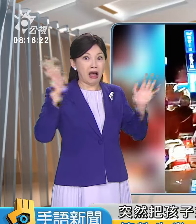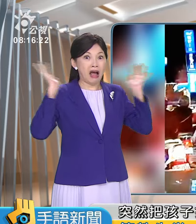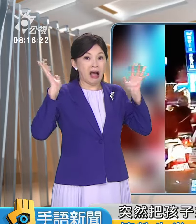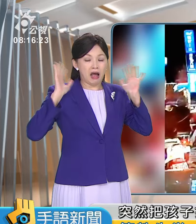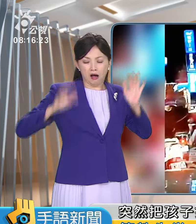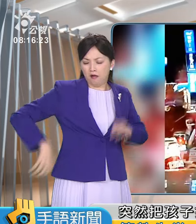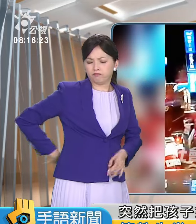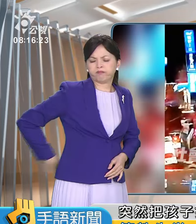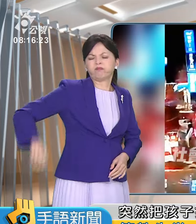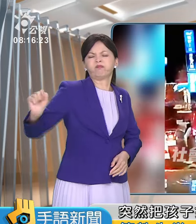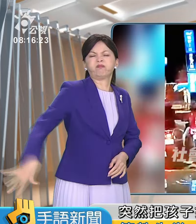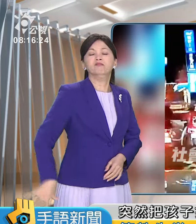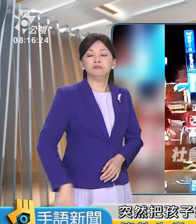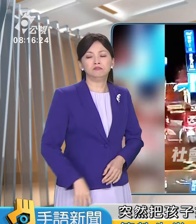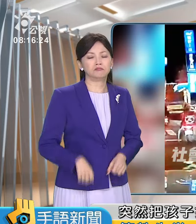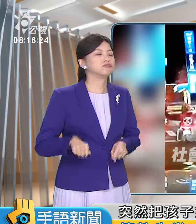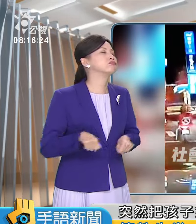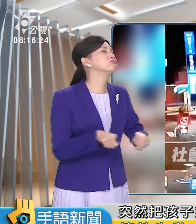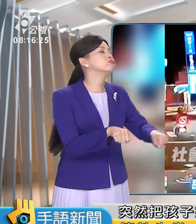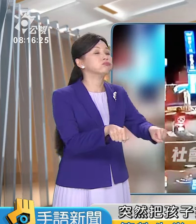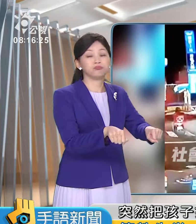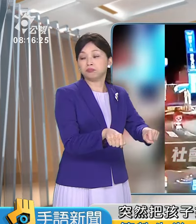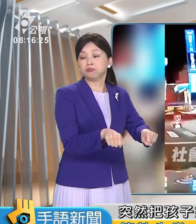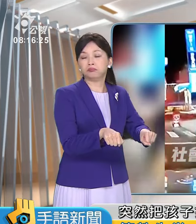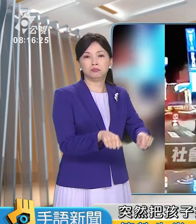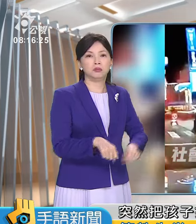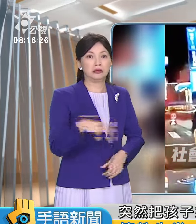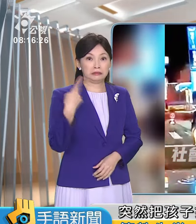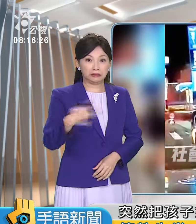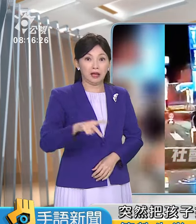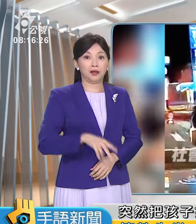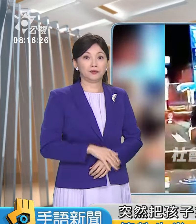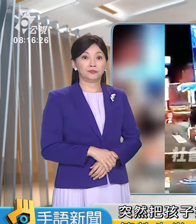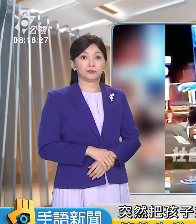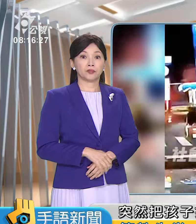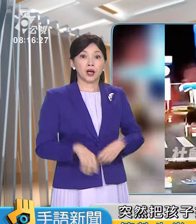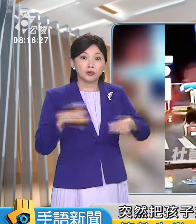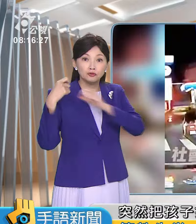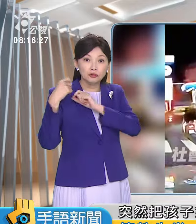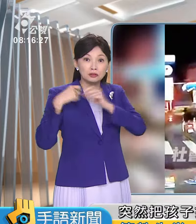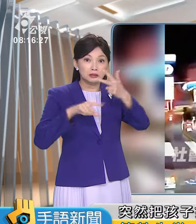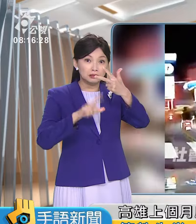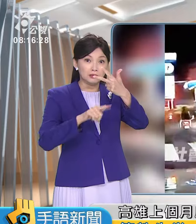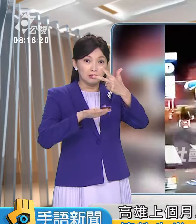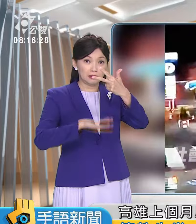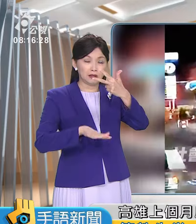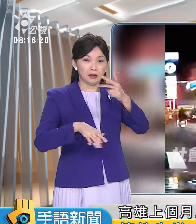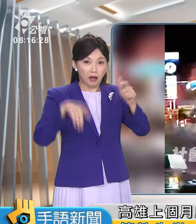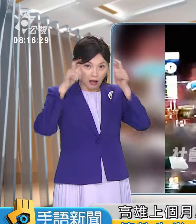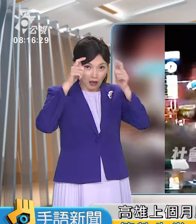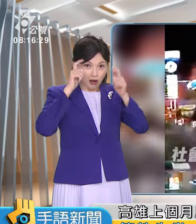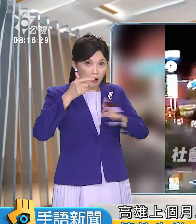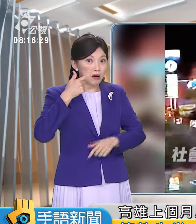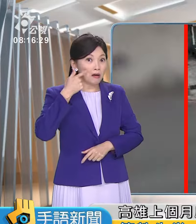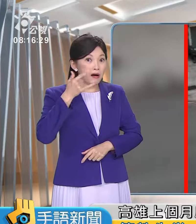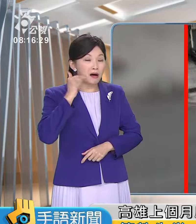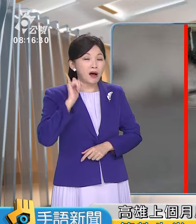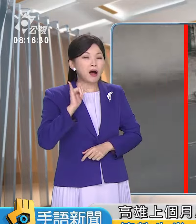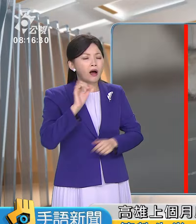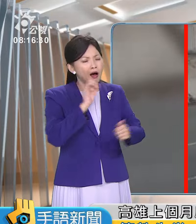给拉下车，放孩子坐在路边。而高雄上个月底，也有家长